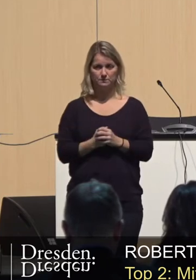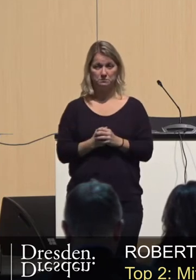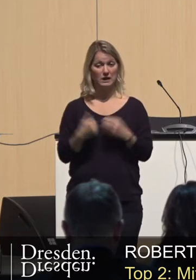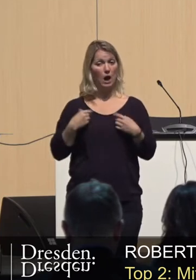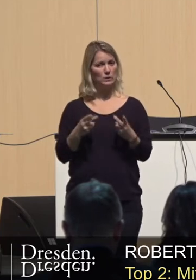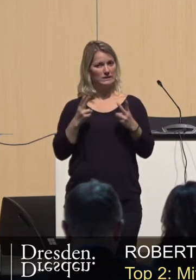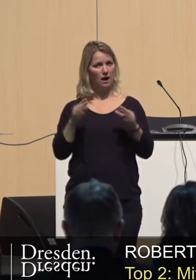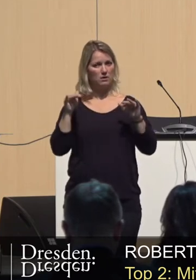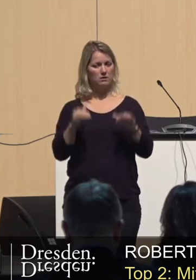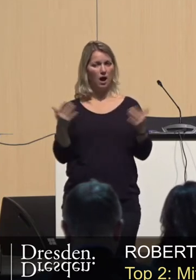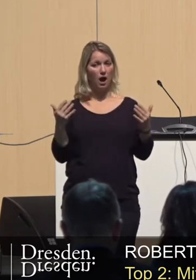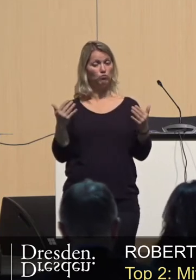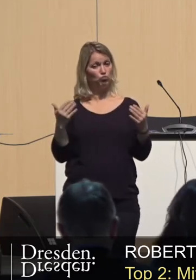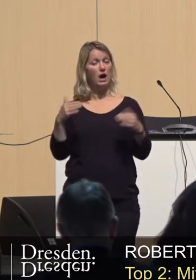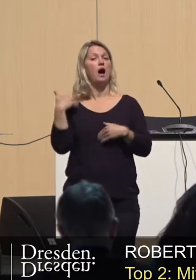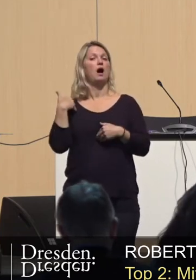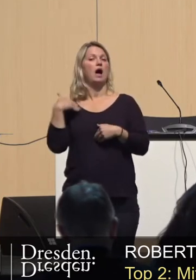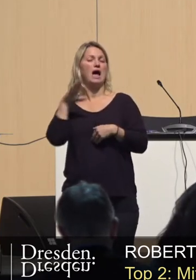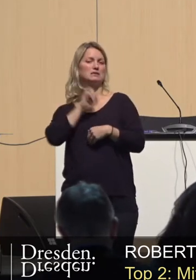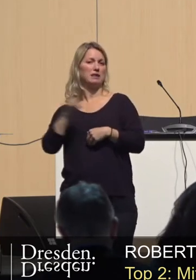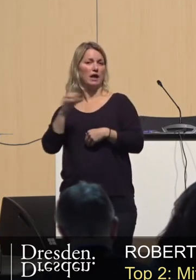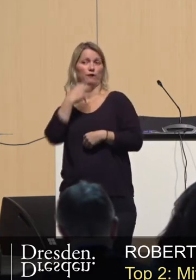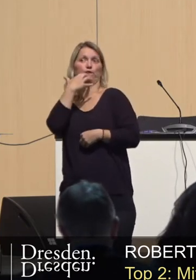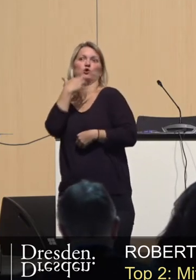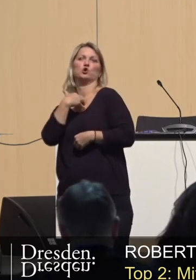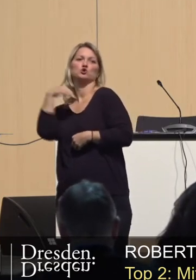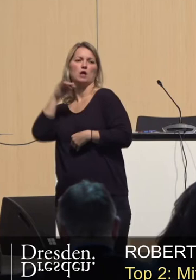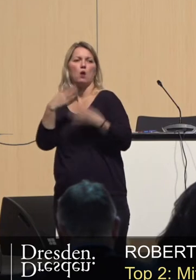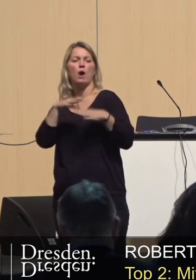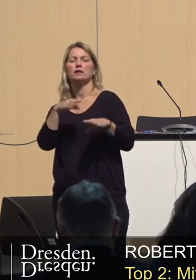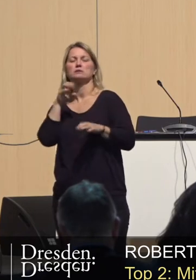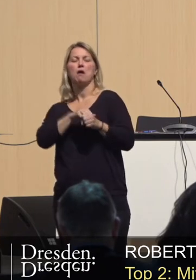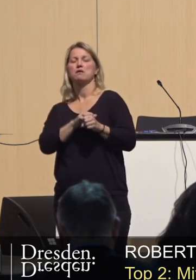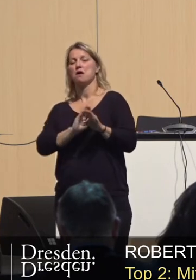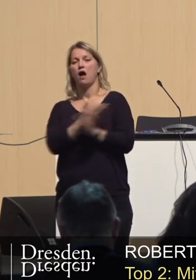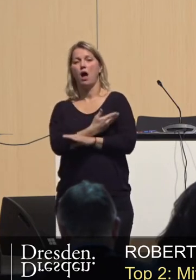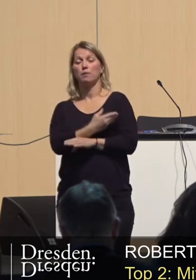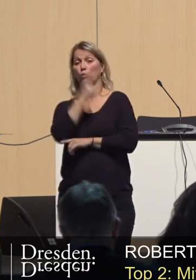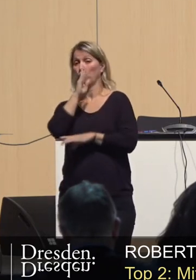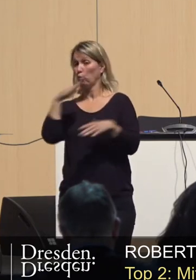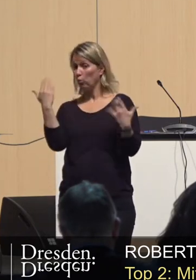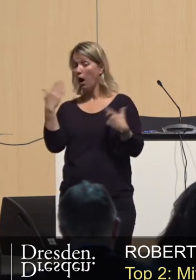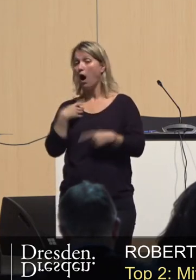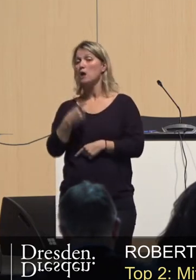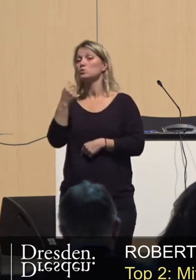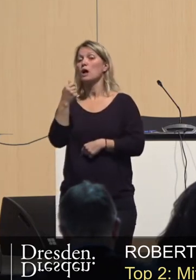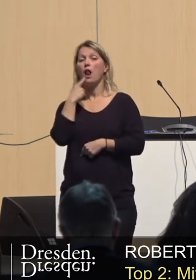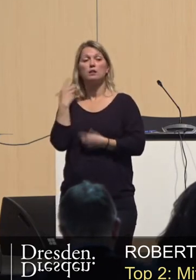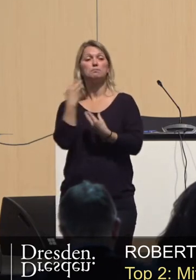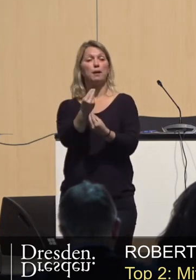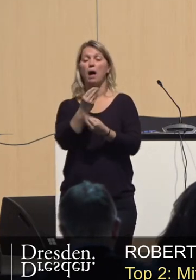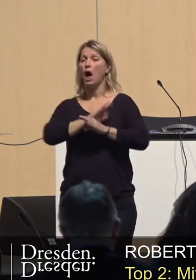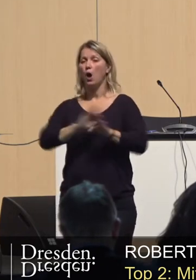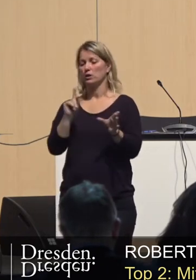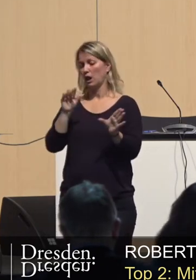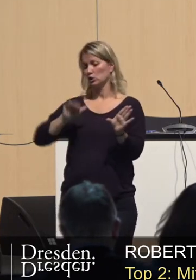auch, wenn sich der Wunschtraum der SPD zum Beispiel erfüllt, dass es keine Weihnachtsmärkte geben wird, wird das Geld auch nicht aufgerufen. Und nach Ihrer